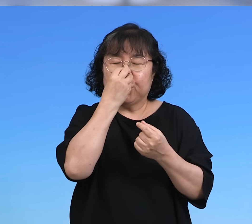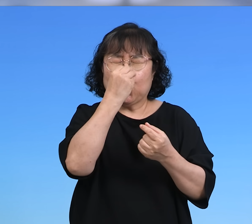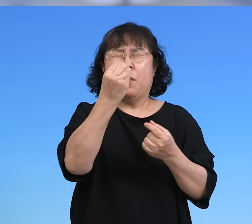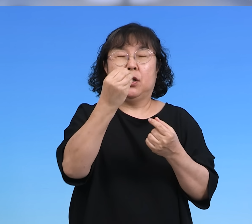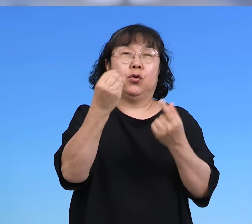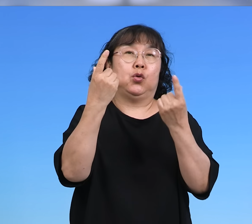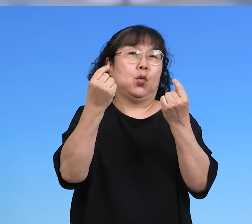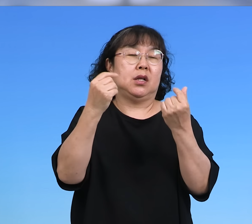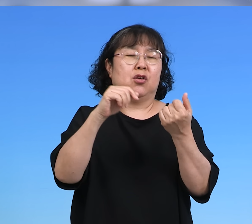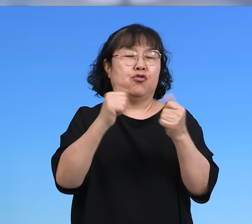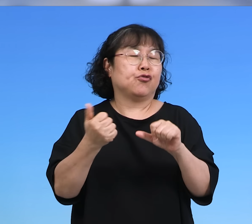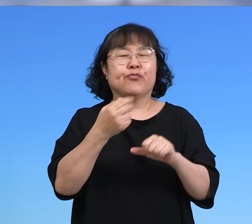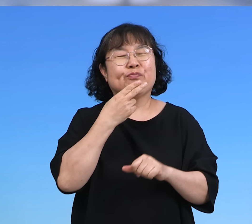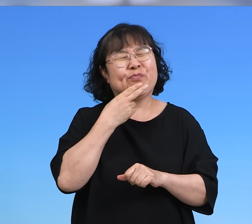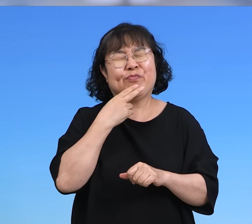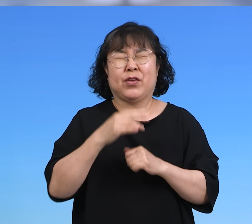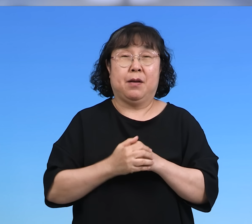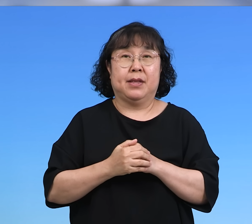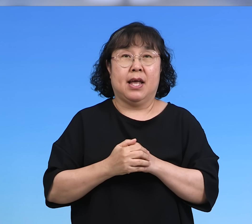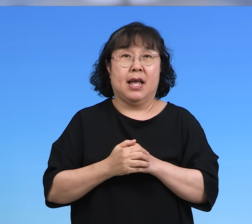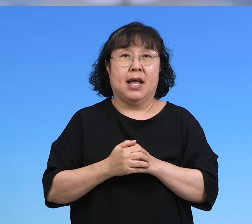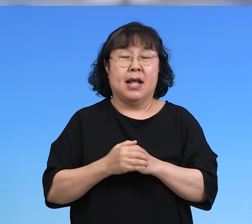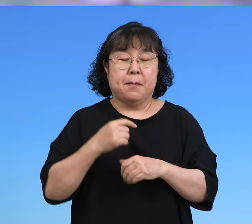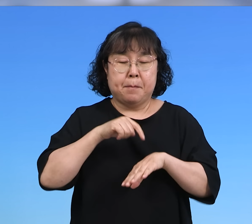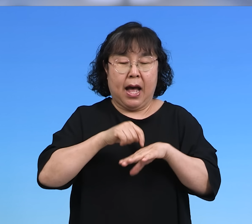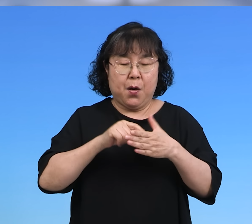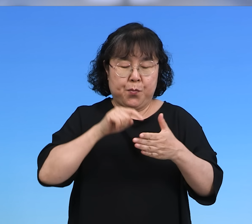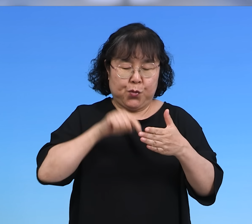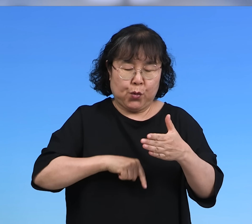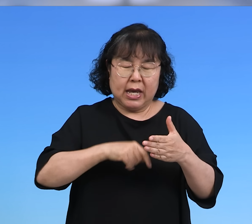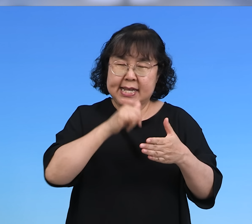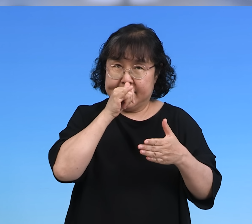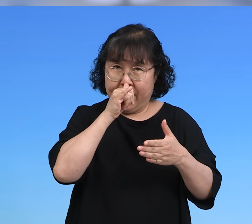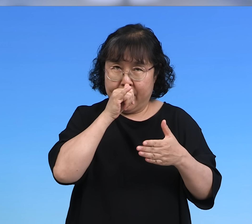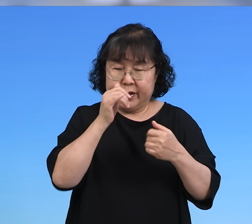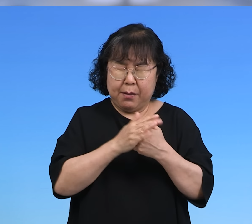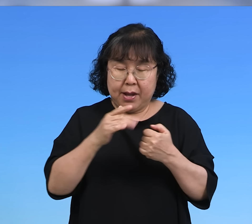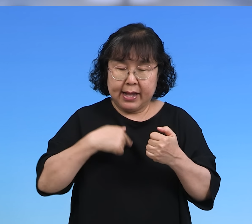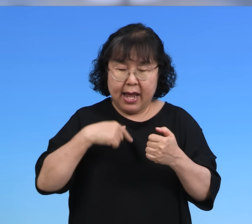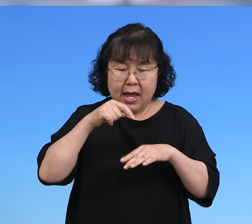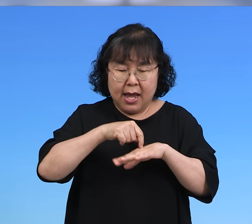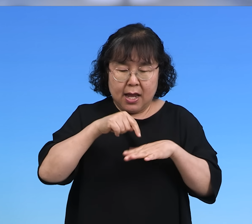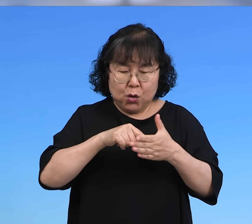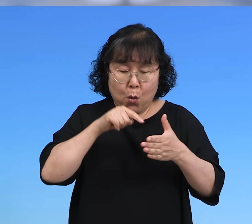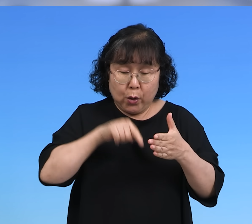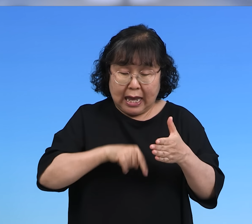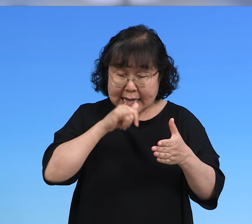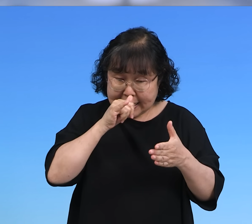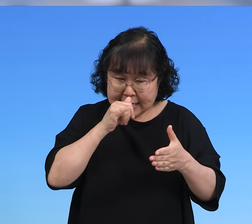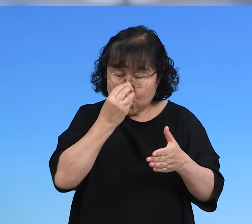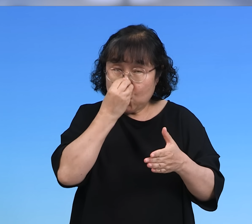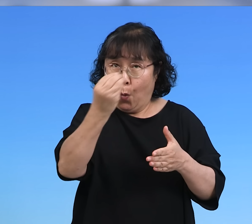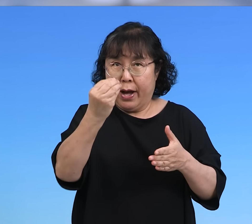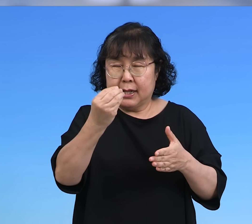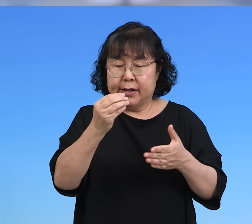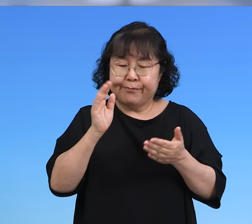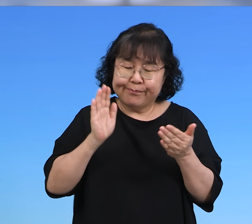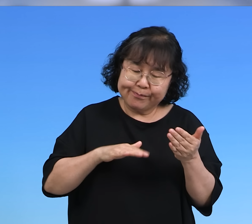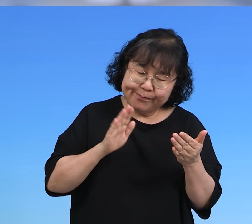게. 교만은 죽는 일 없습니다. 다 여기 지금 있습니다. 얘를 재우는 거예요. 설치지